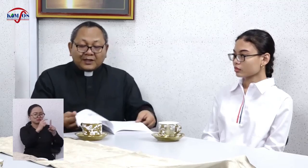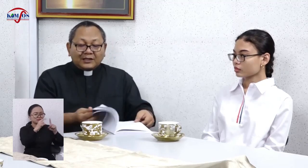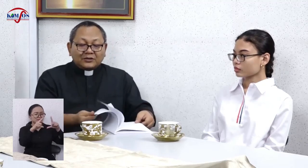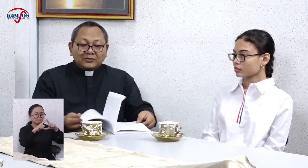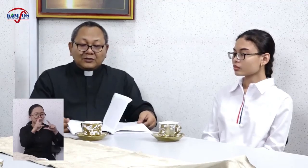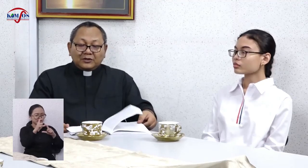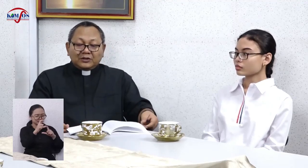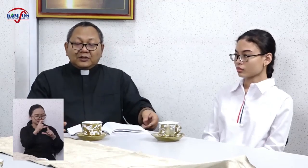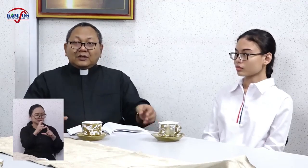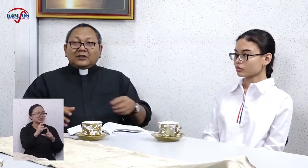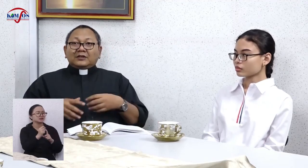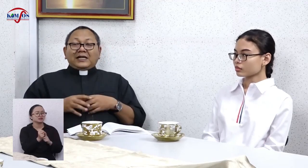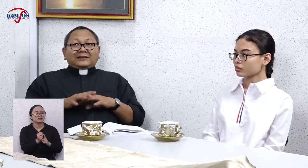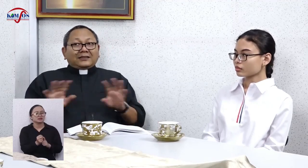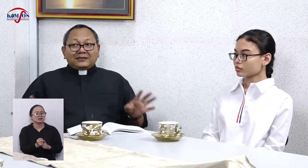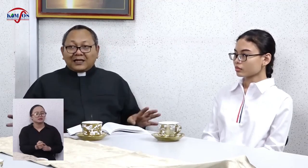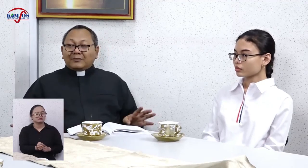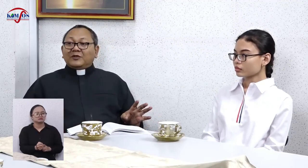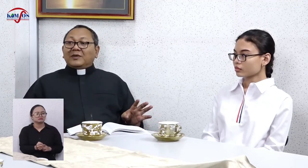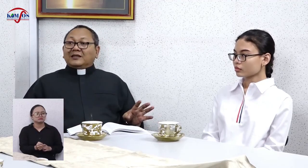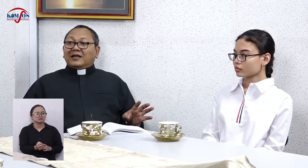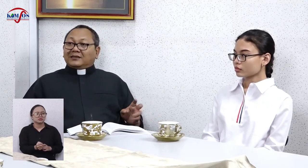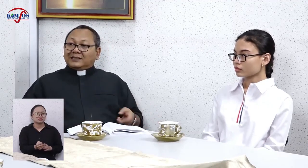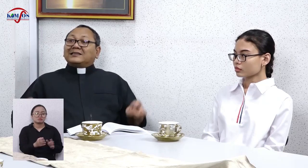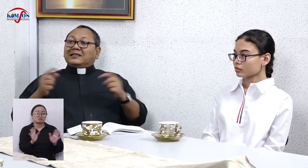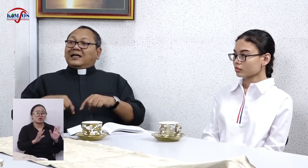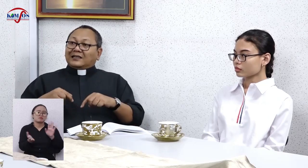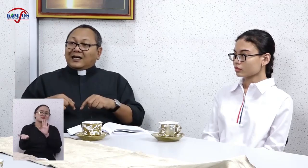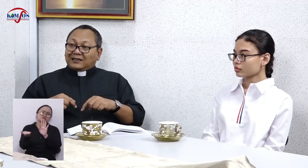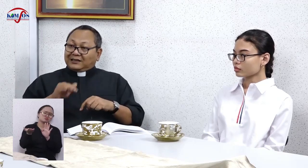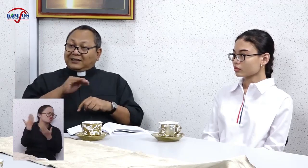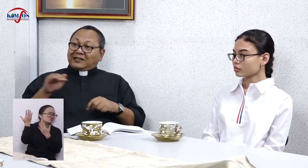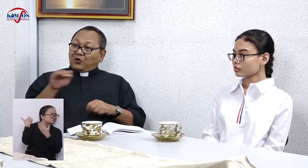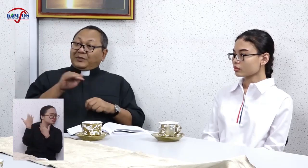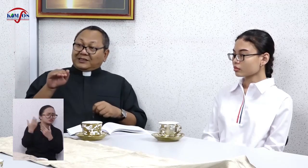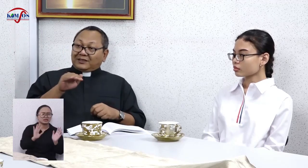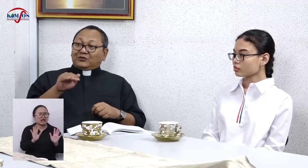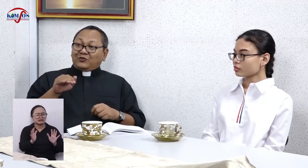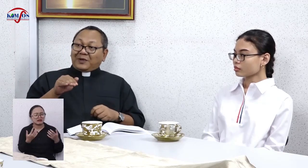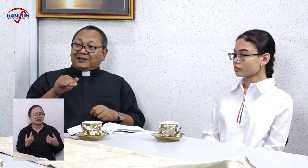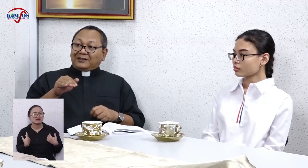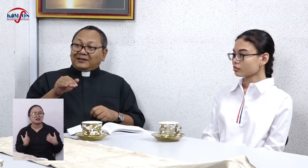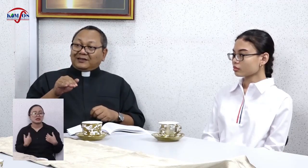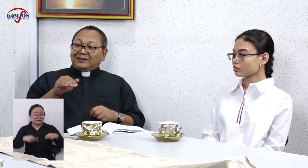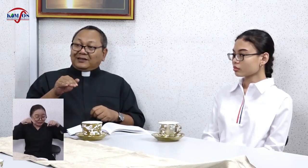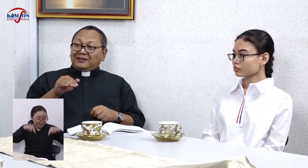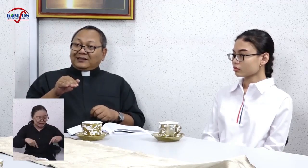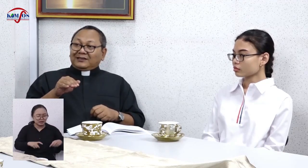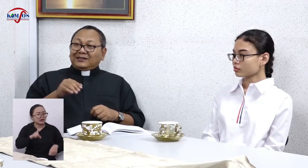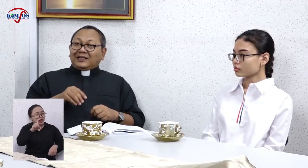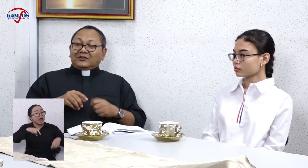itu yang tadinya belum ada dijadikan ada di tingkat komisi Keuskupan